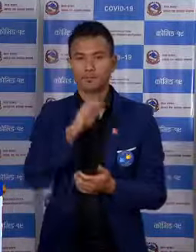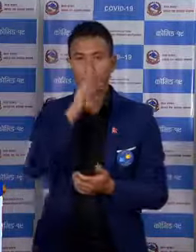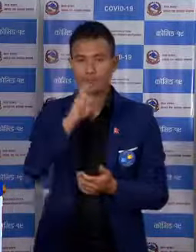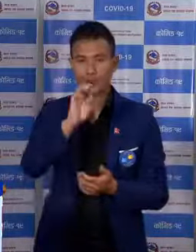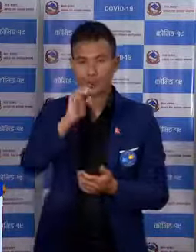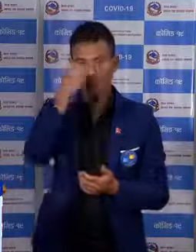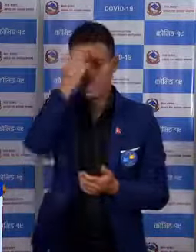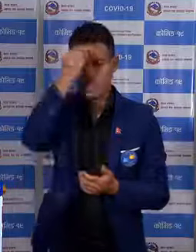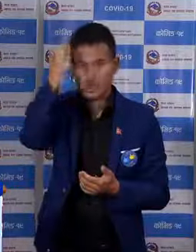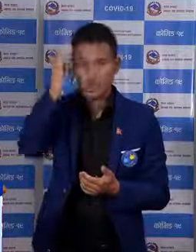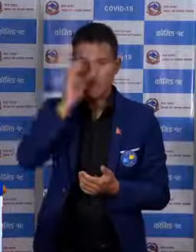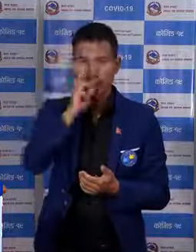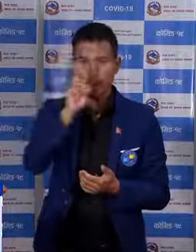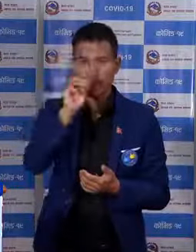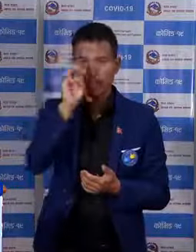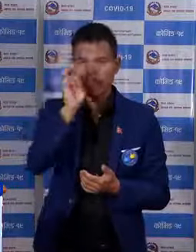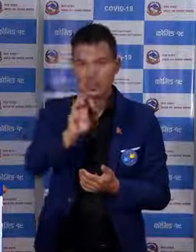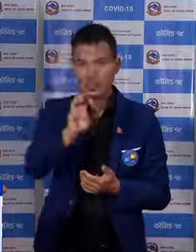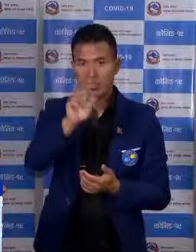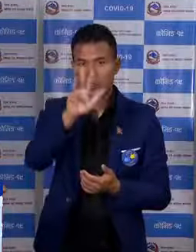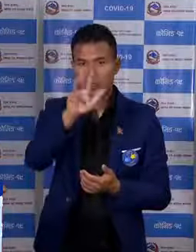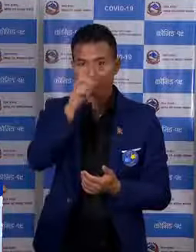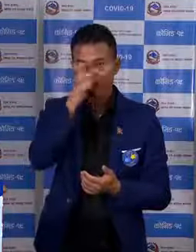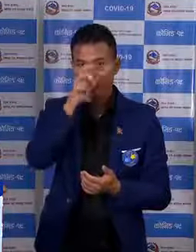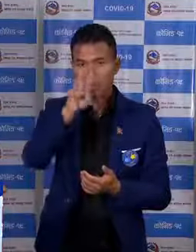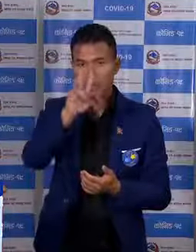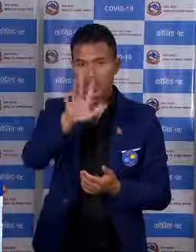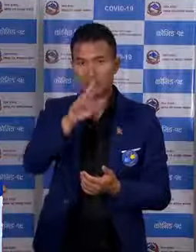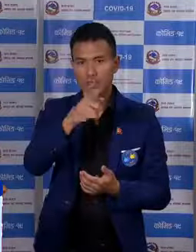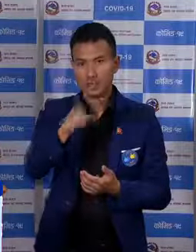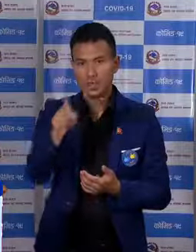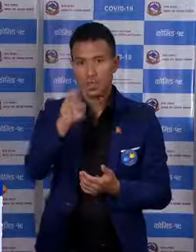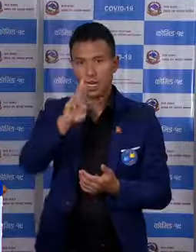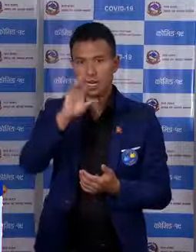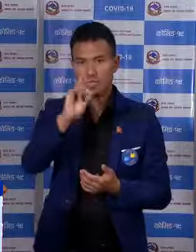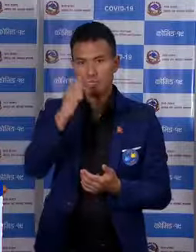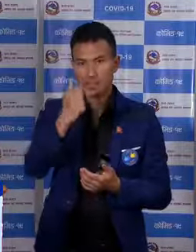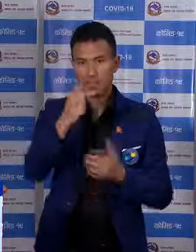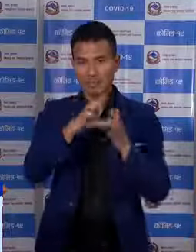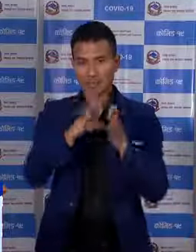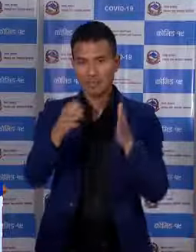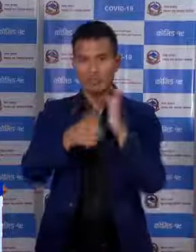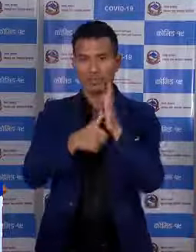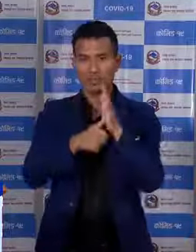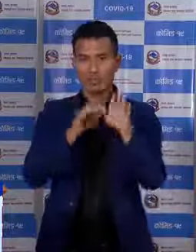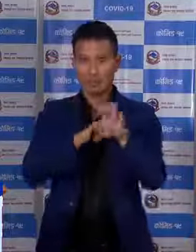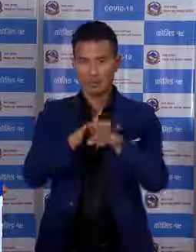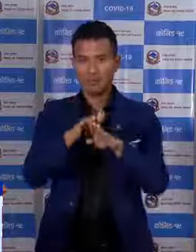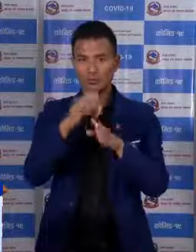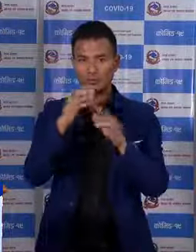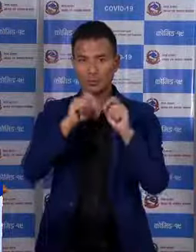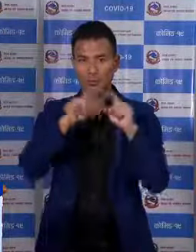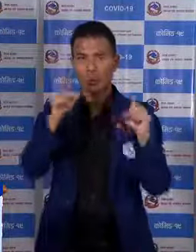सुदुरपशिम प्रदेश्ट मा 20,925 वटा आडेटी विदिवाट परिक्षेन हरु